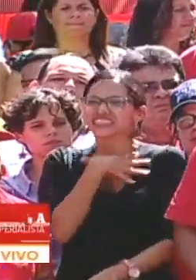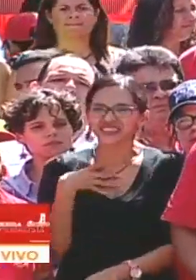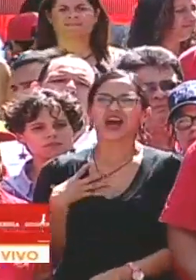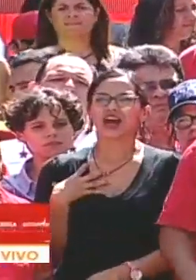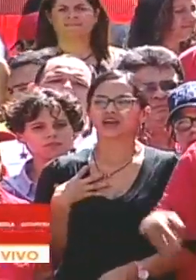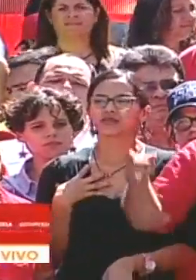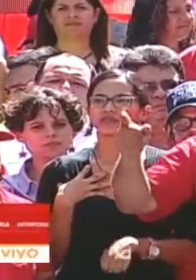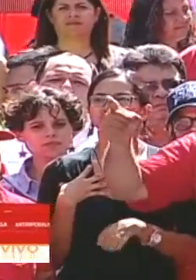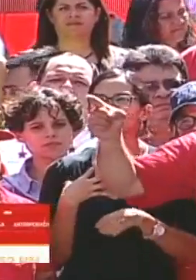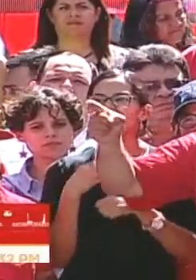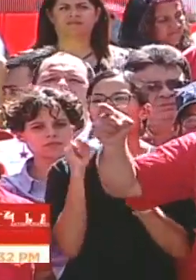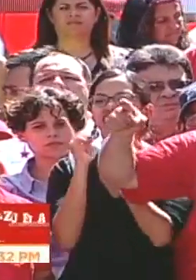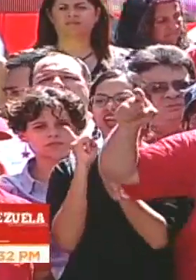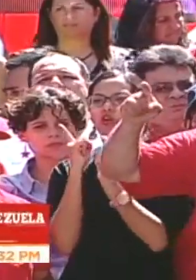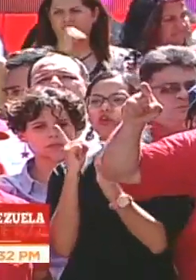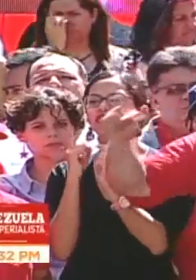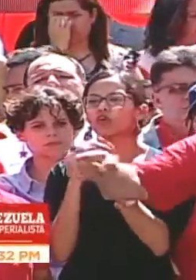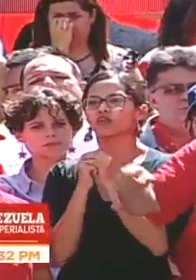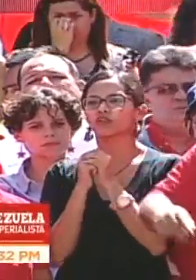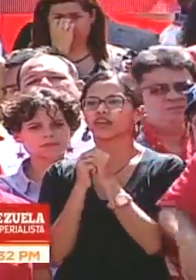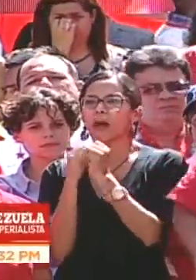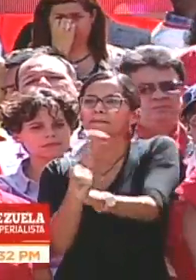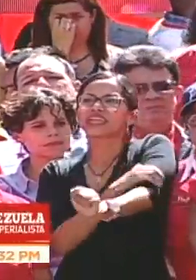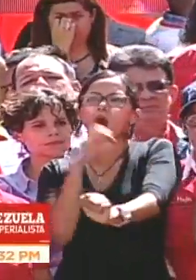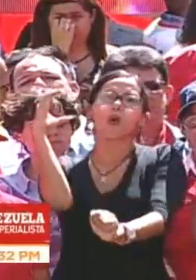quisiéramos que algunos presidentes como el de